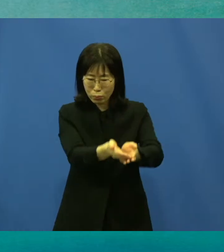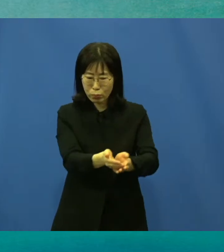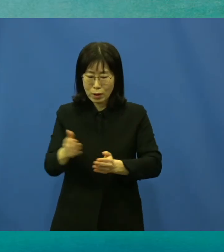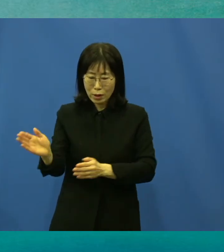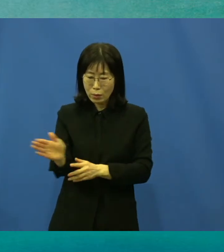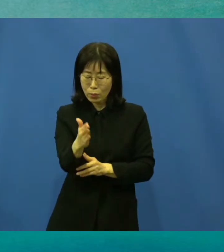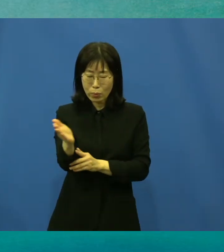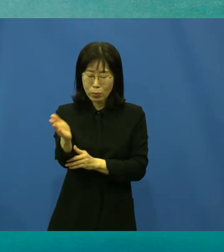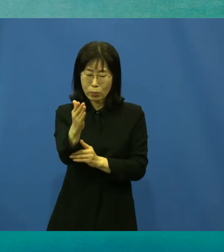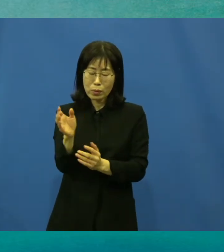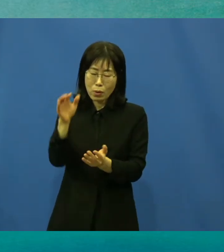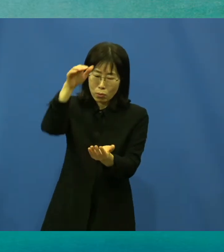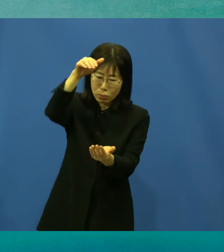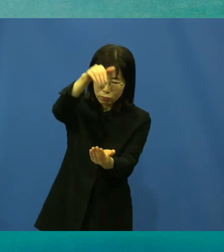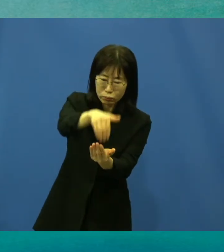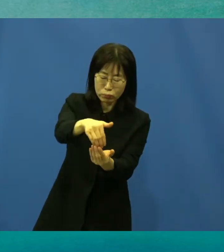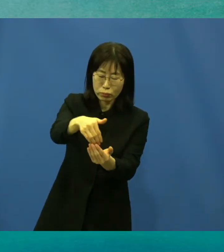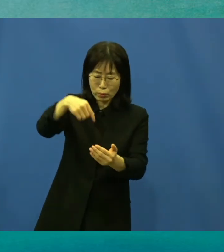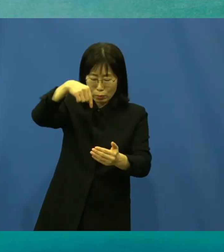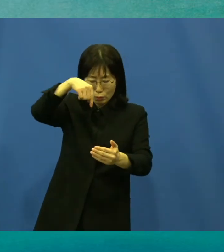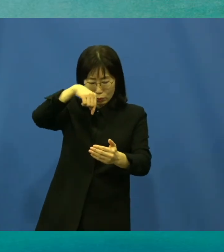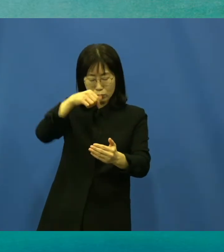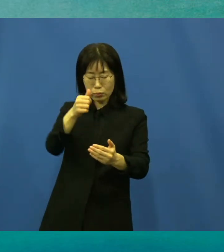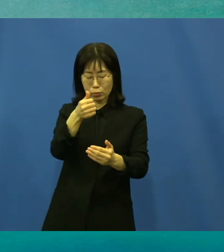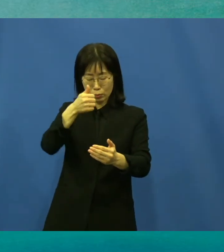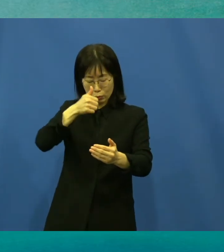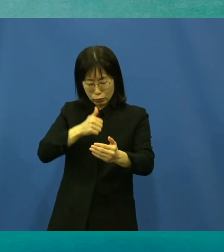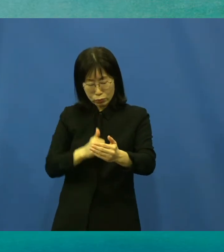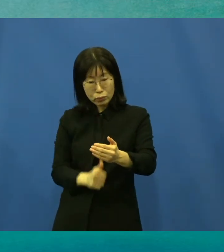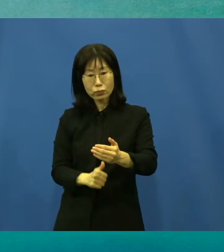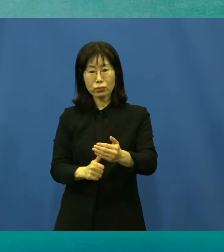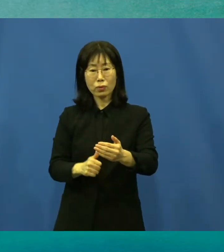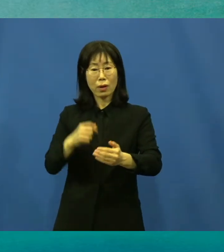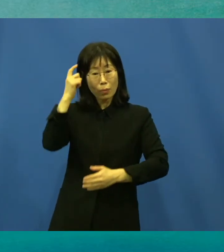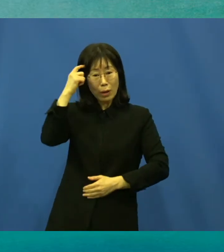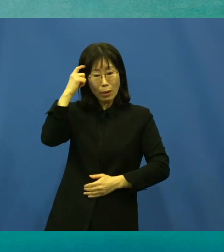요나는 자신이 겪고 있는 고통이 하나님으로부터 왔음을 알았습니다.